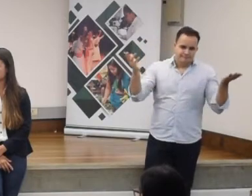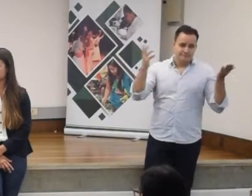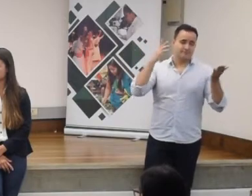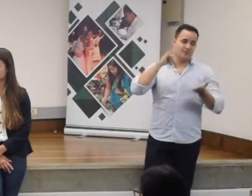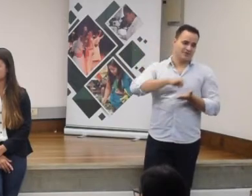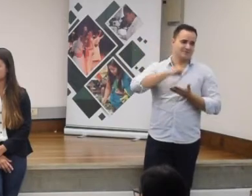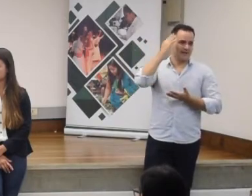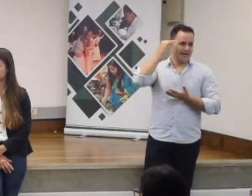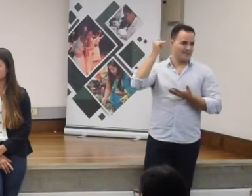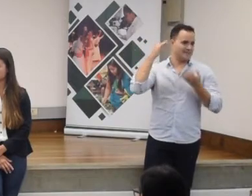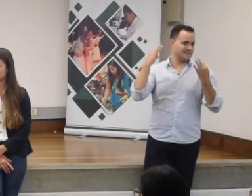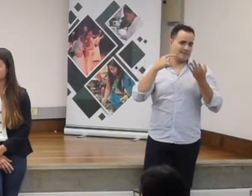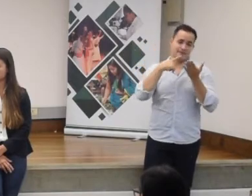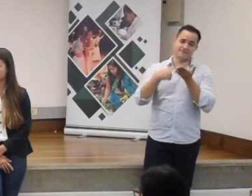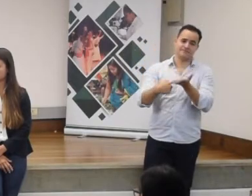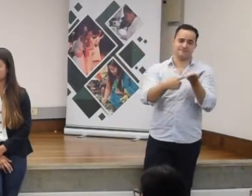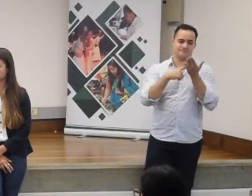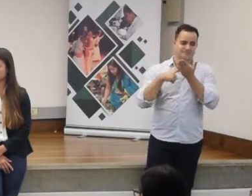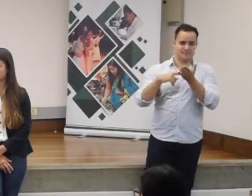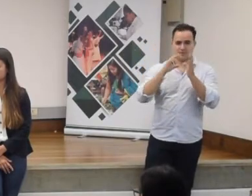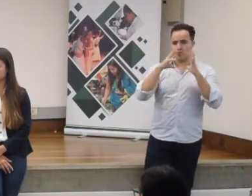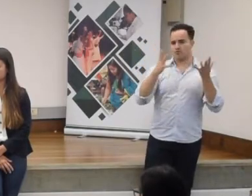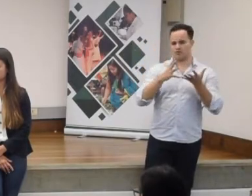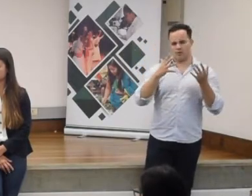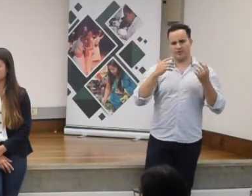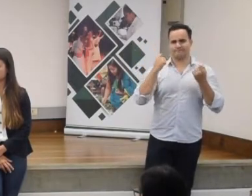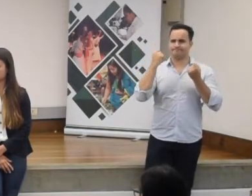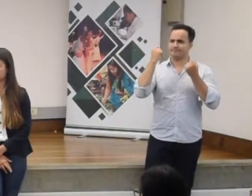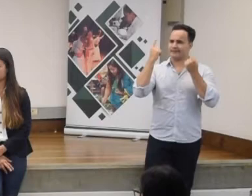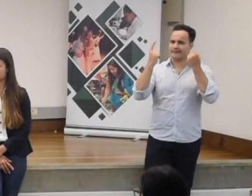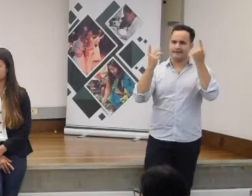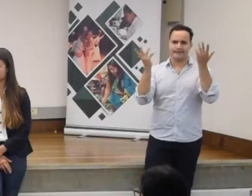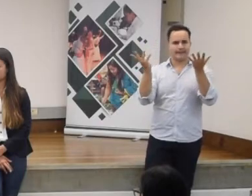academia, discutir qué entiende sobre el mundo.